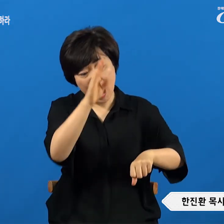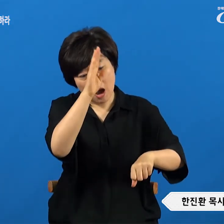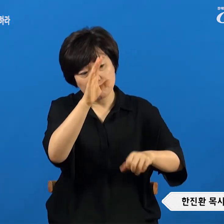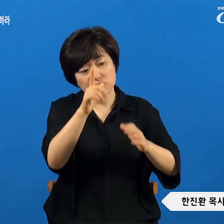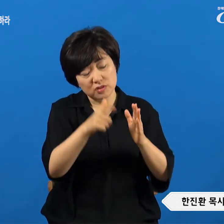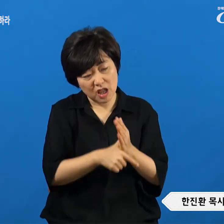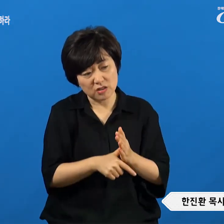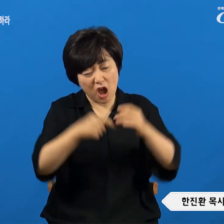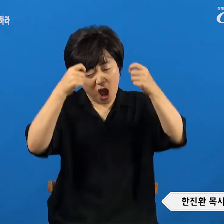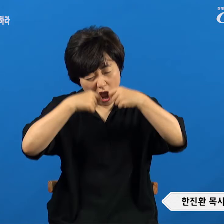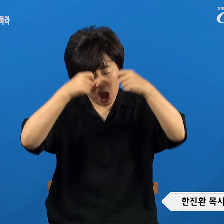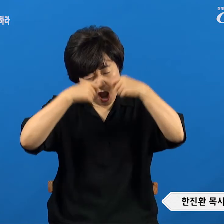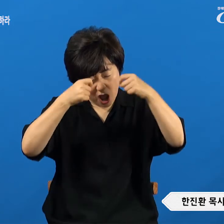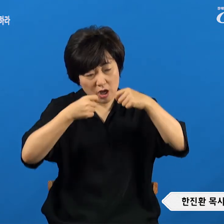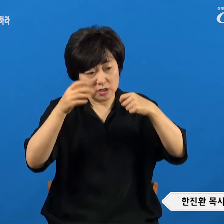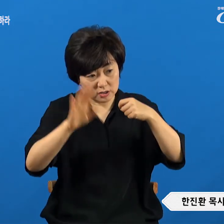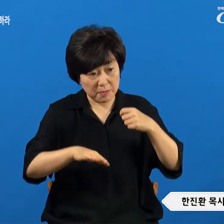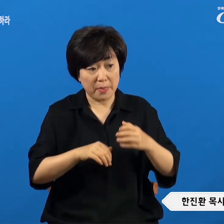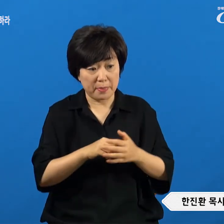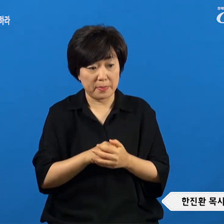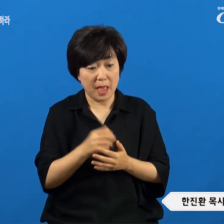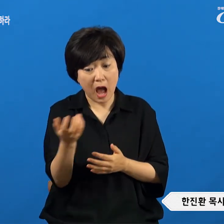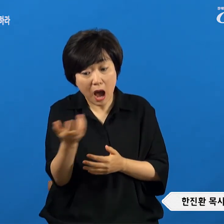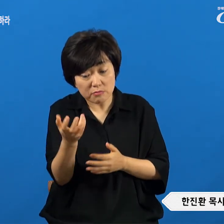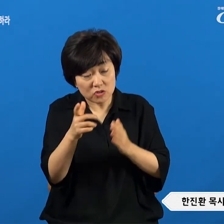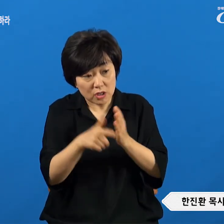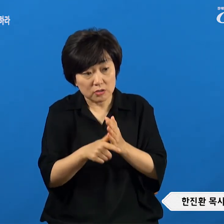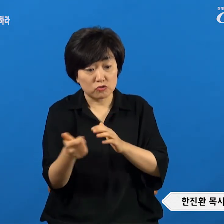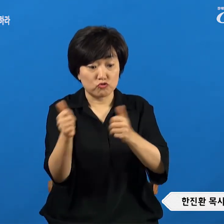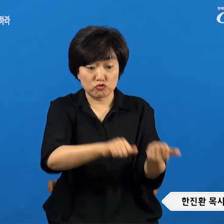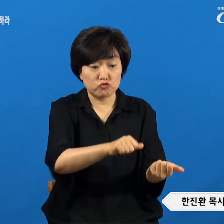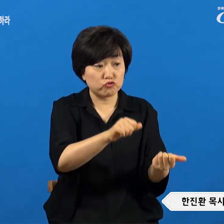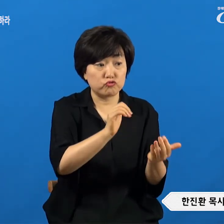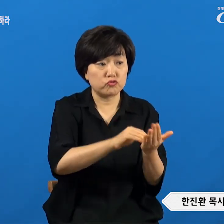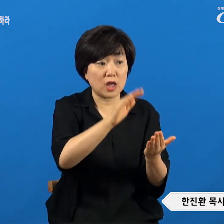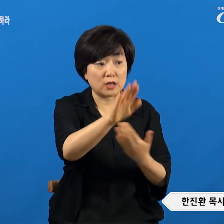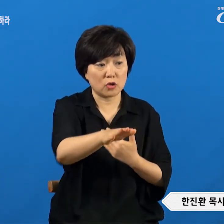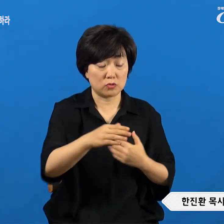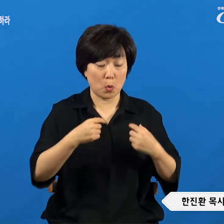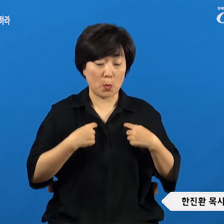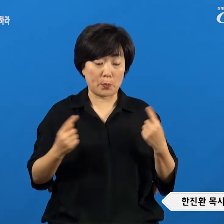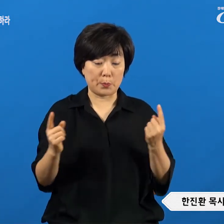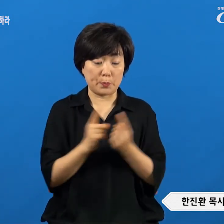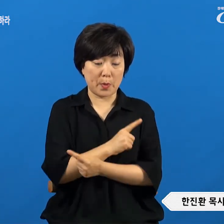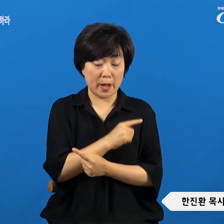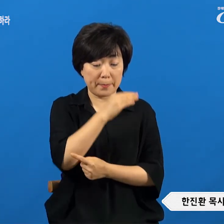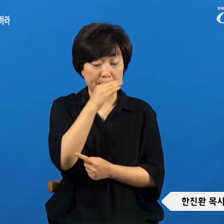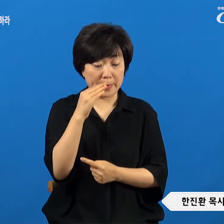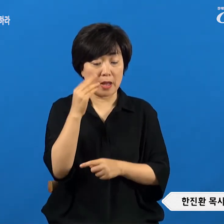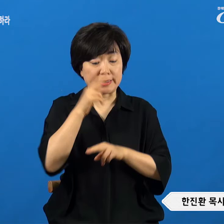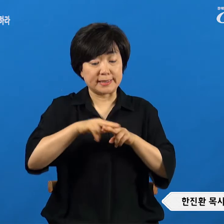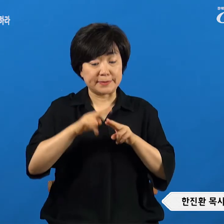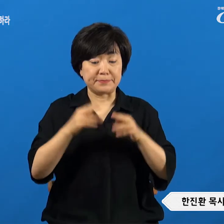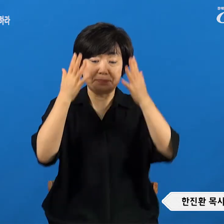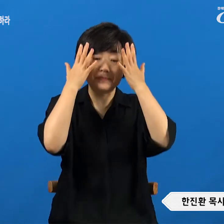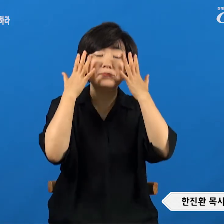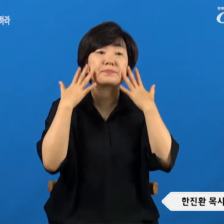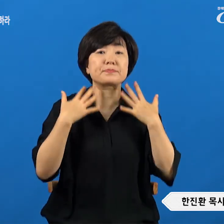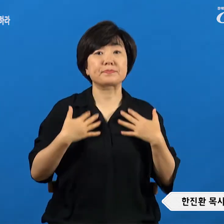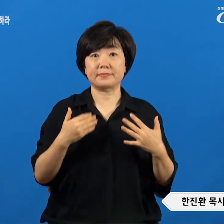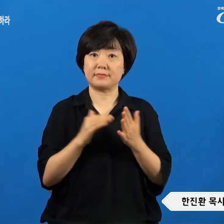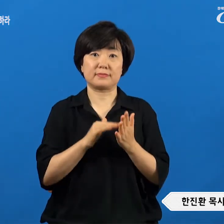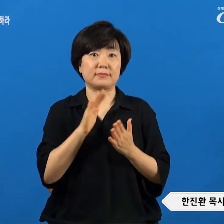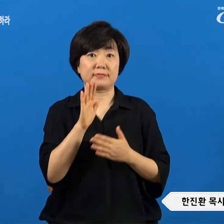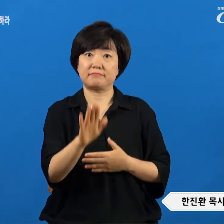때는 통곡하고 기도했지만은 막상 아이가 죽고 나서는 옷을 갈아입고 기름을 바르고 그리고